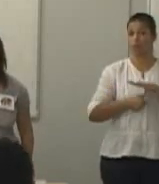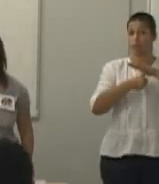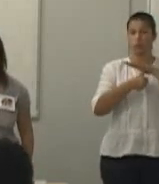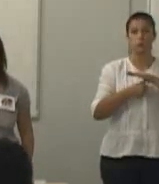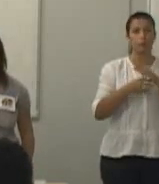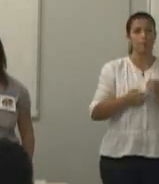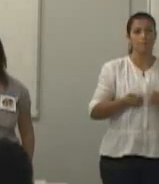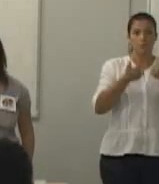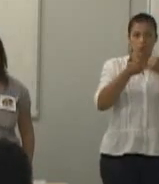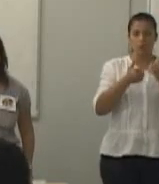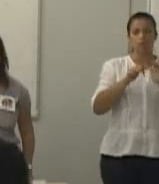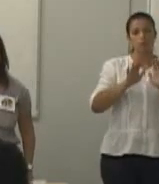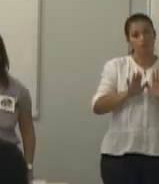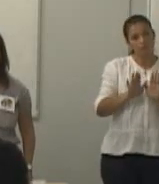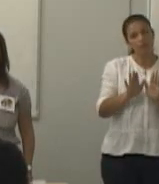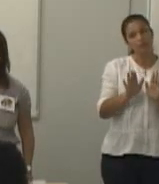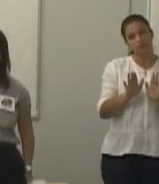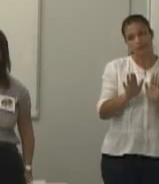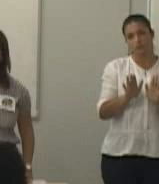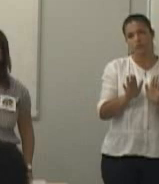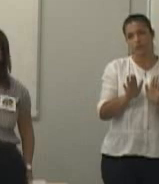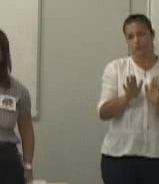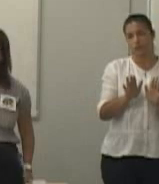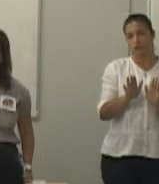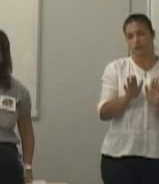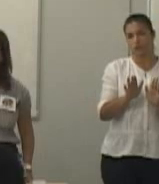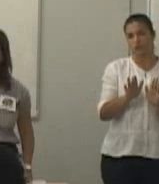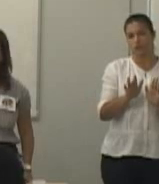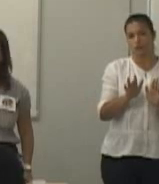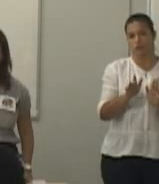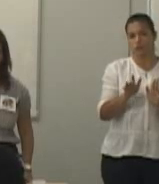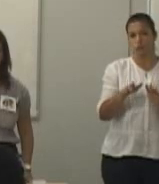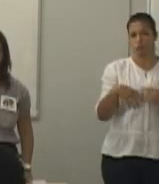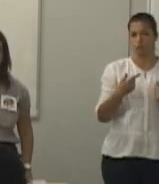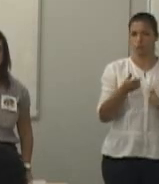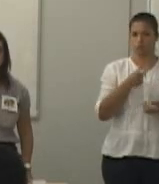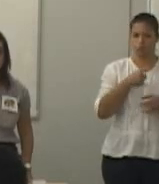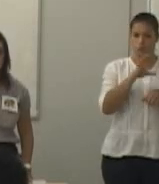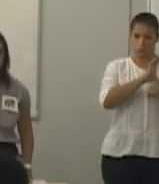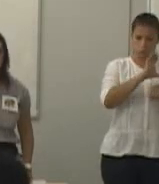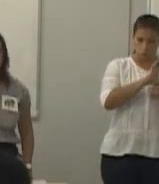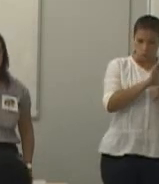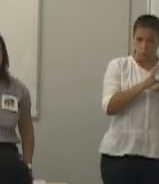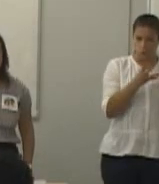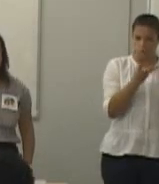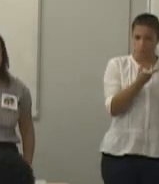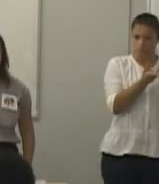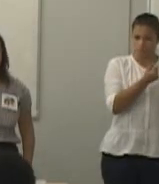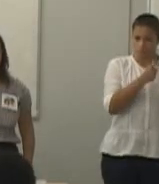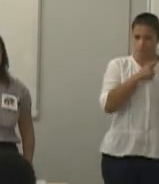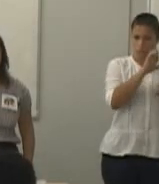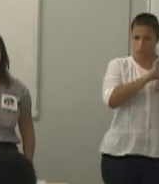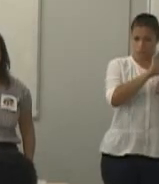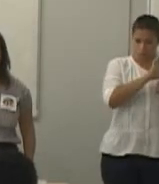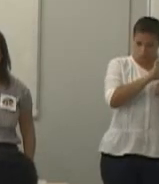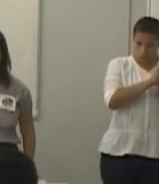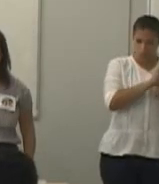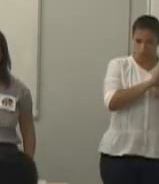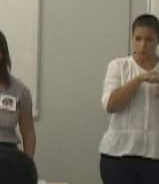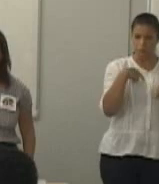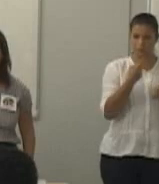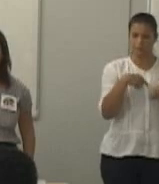mas não é possível que com os cursos que aqui existem de qualidade nós